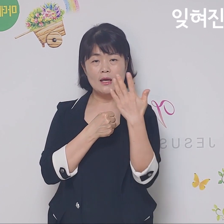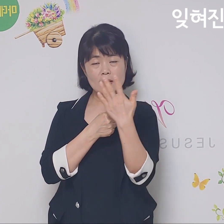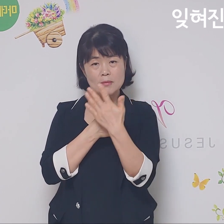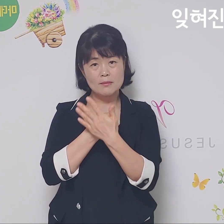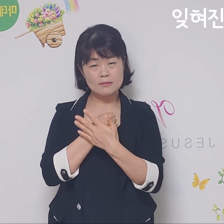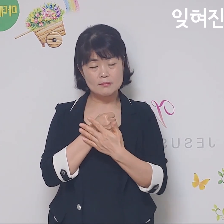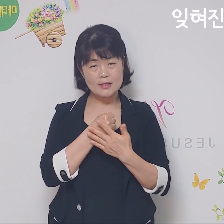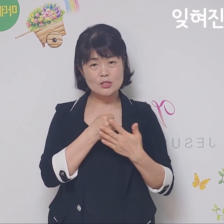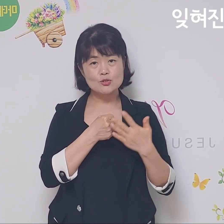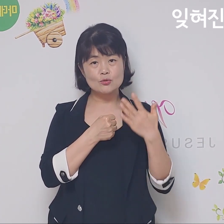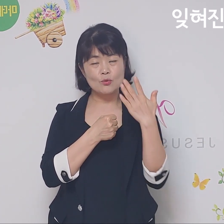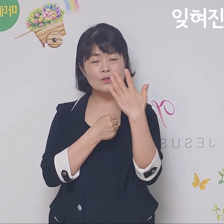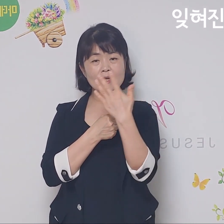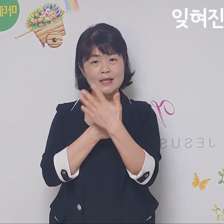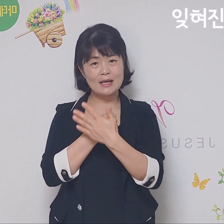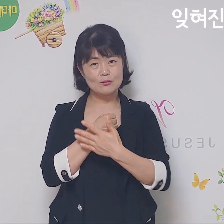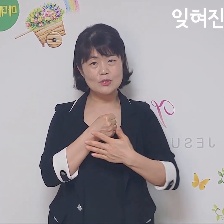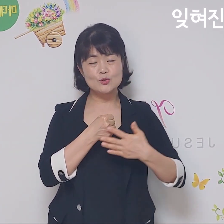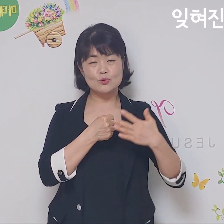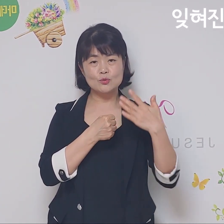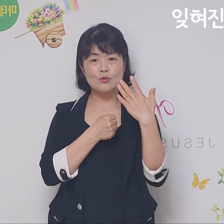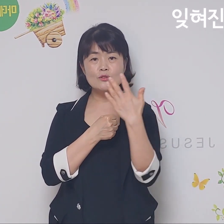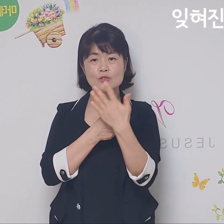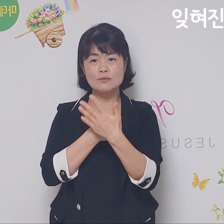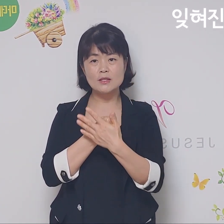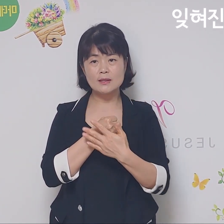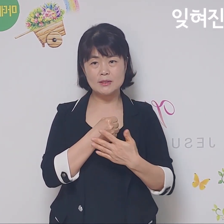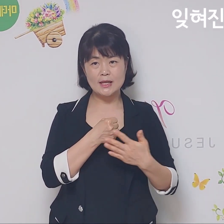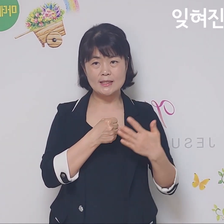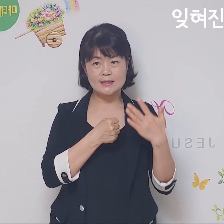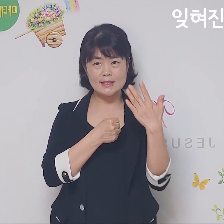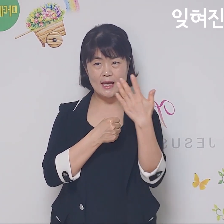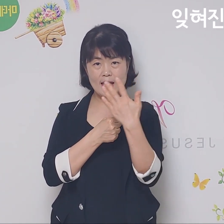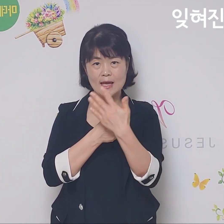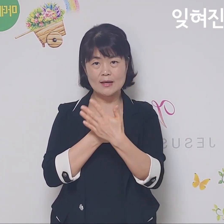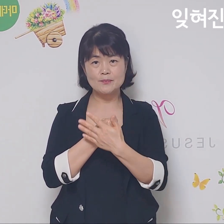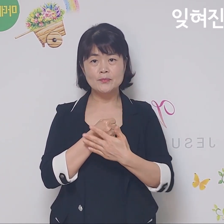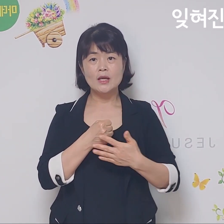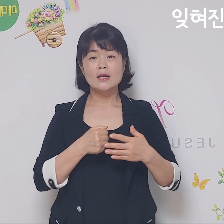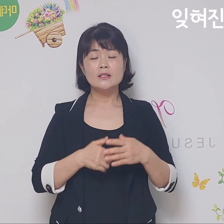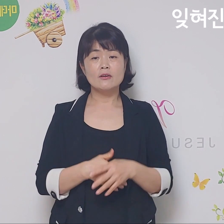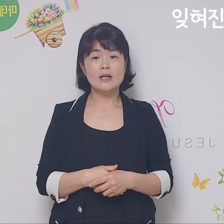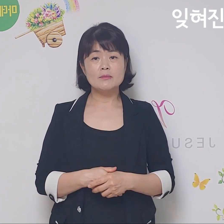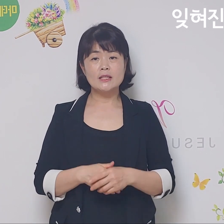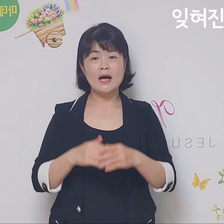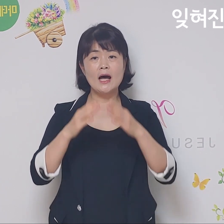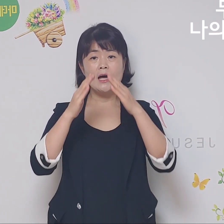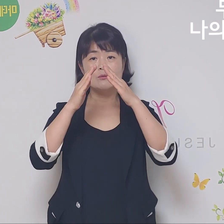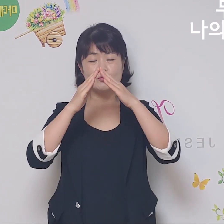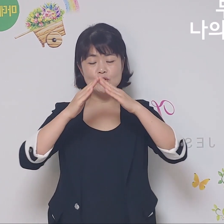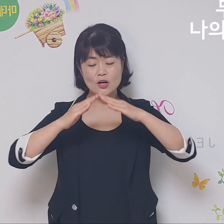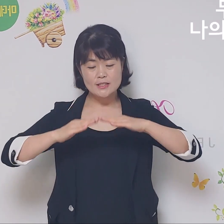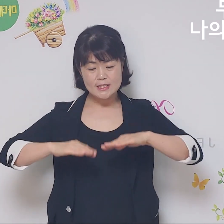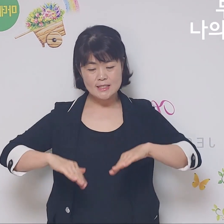이렇게 동그랗게 왼쪽으로 돌려주시면 됩니다. 은혜. 연결합니다.